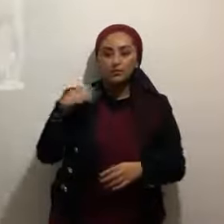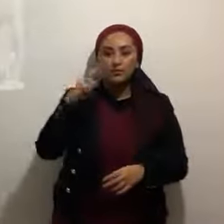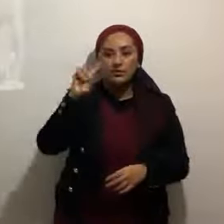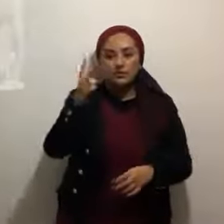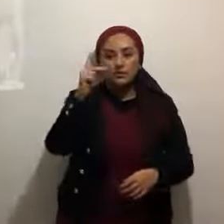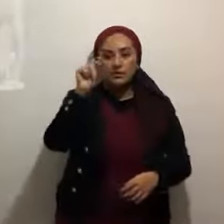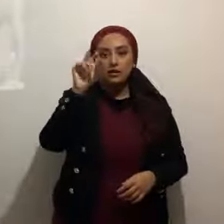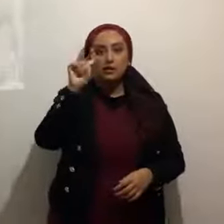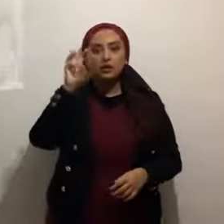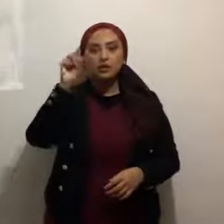Timoteo 2:3.